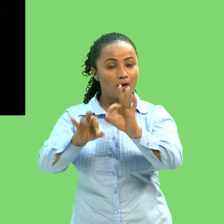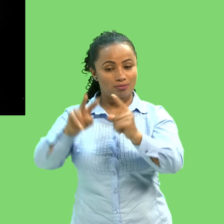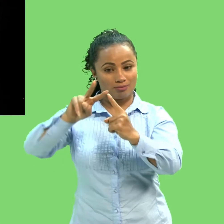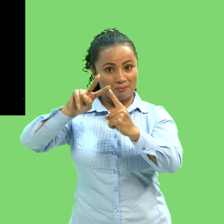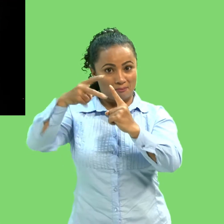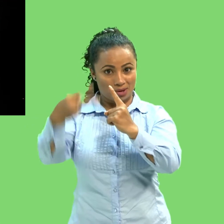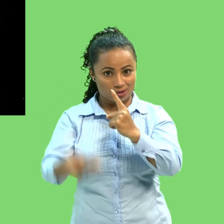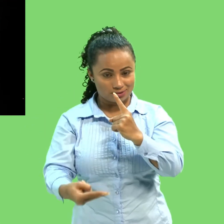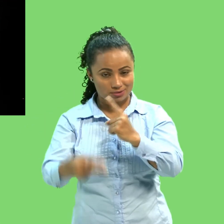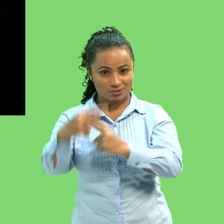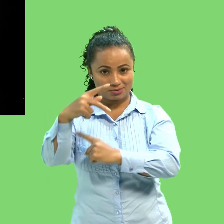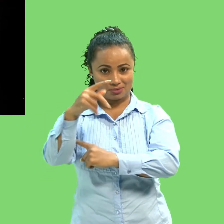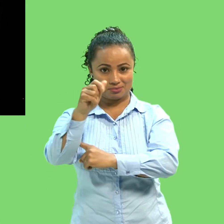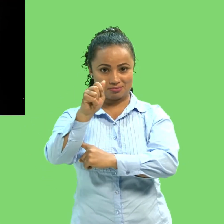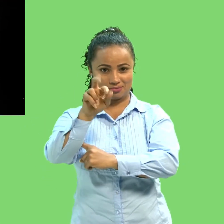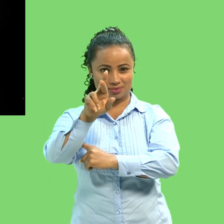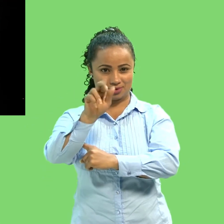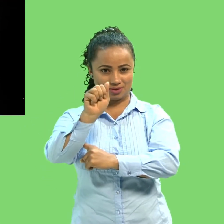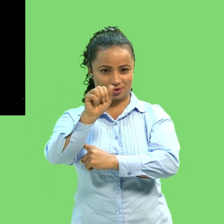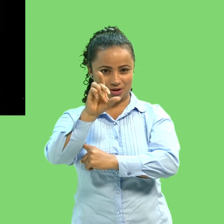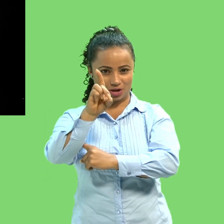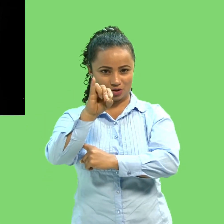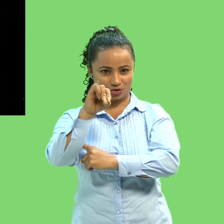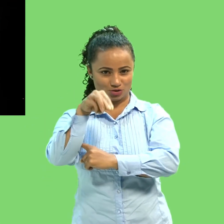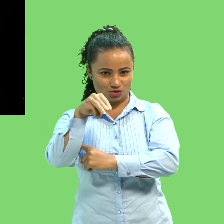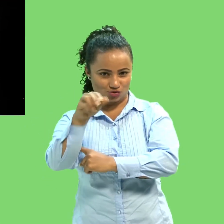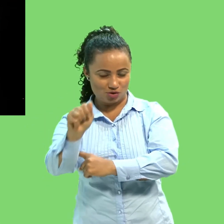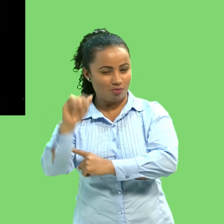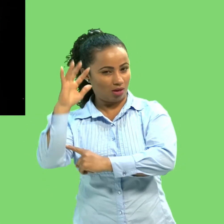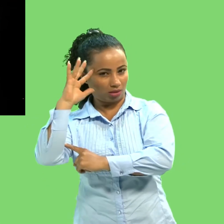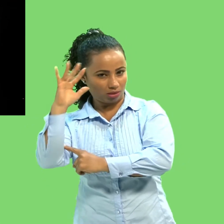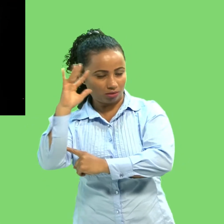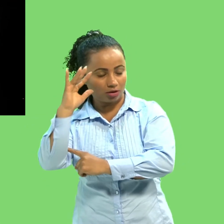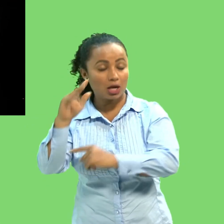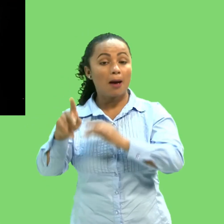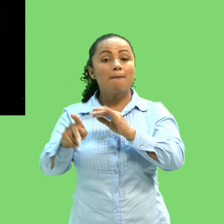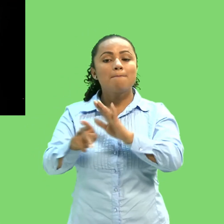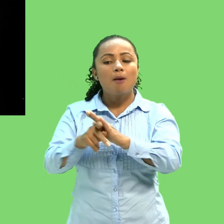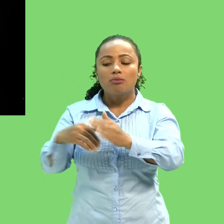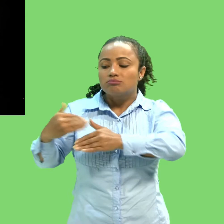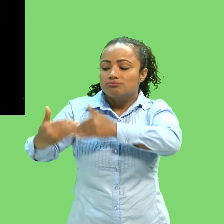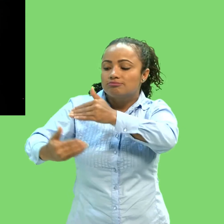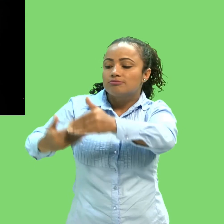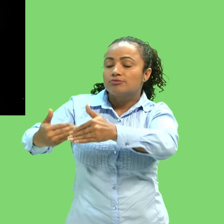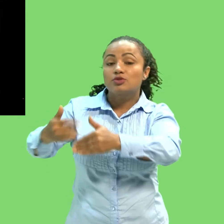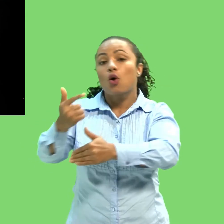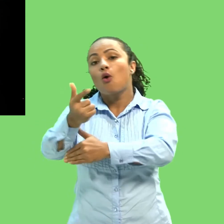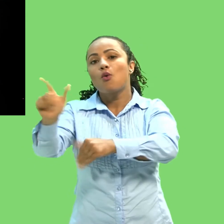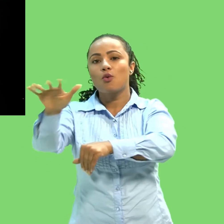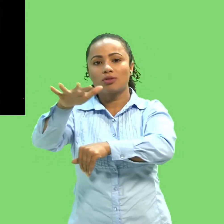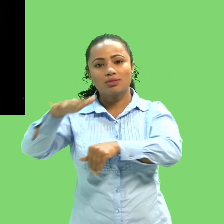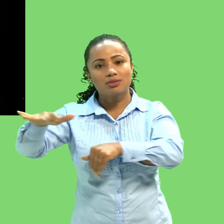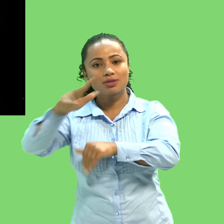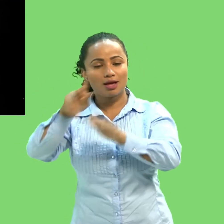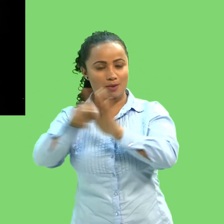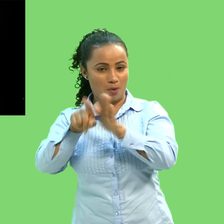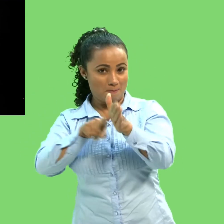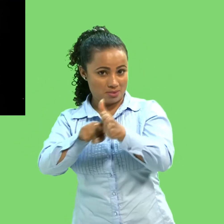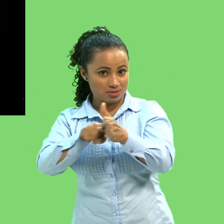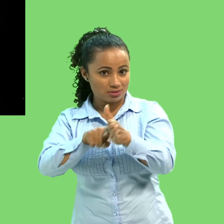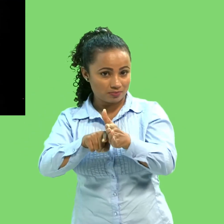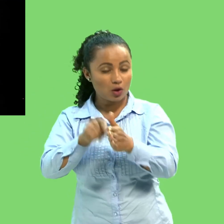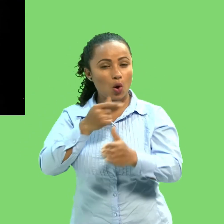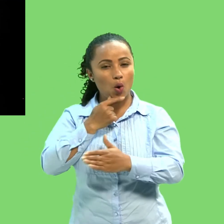multidisciplinar, contribui como formulação de paradigmas teóricos para